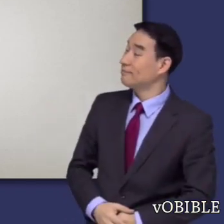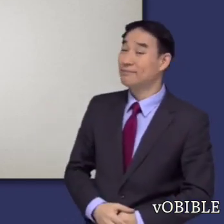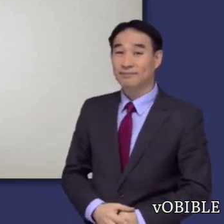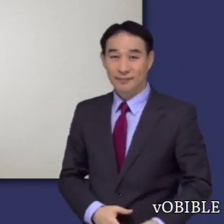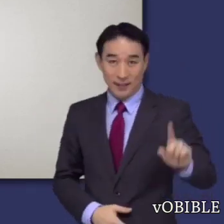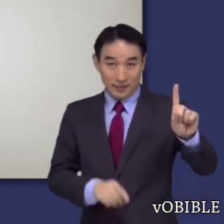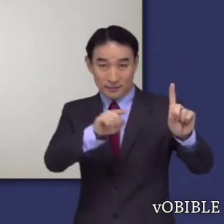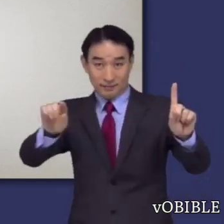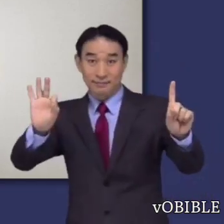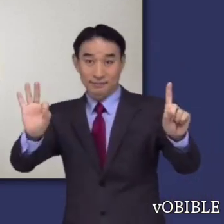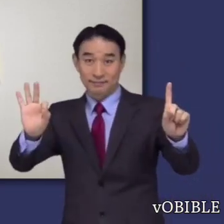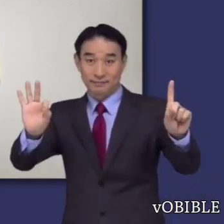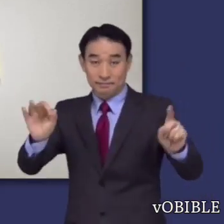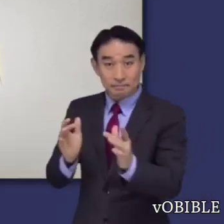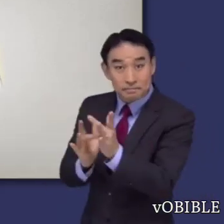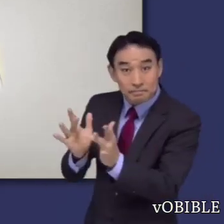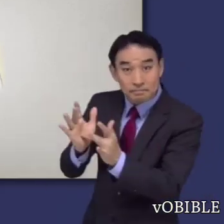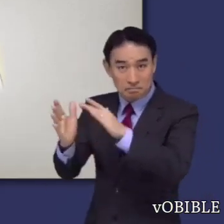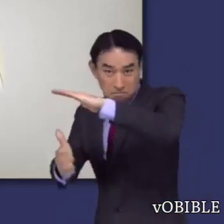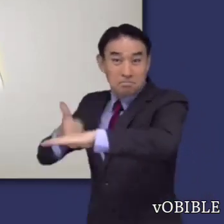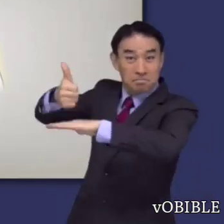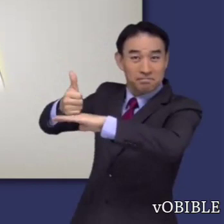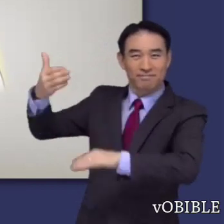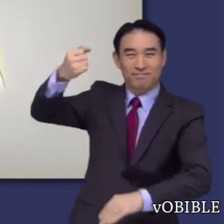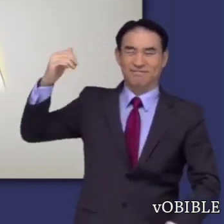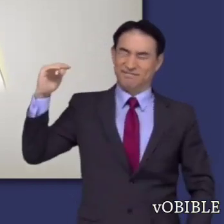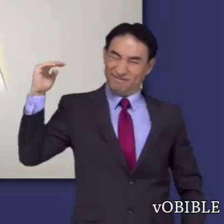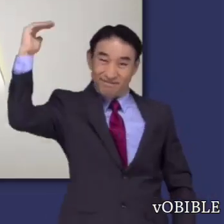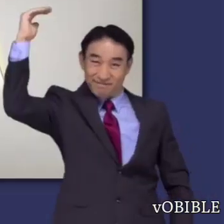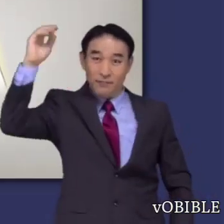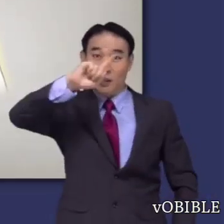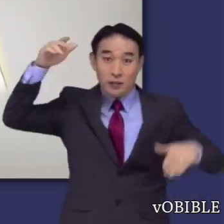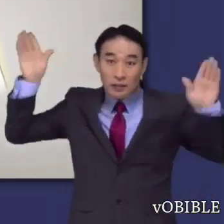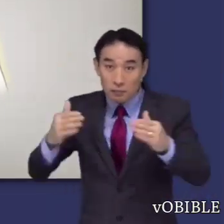第一到三章主要说明耶稣所拥有的崇高地位。